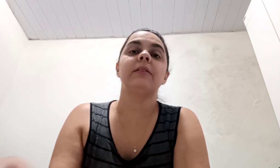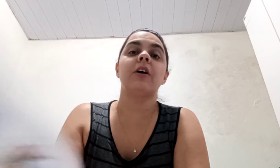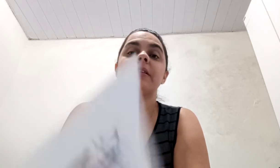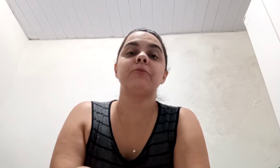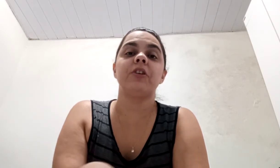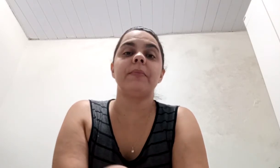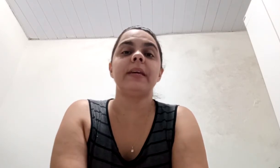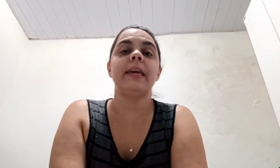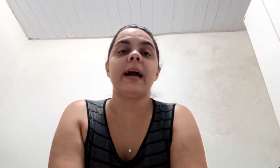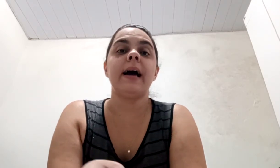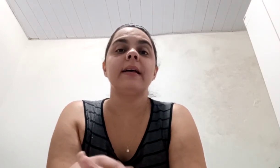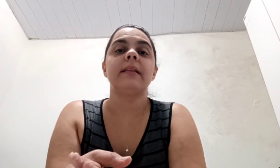Nós vimos também que há